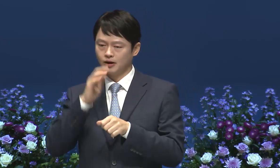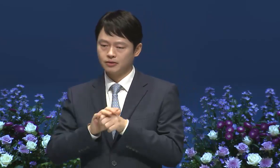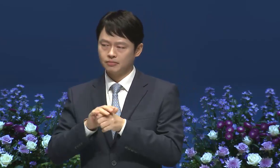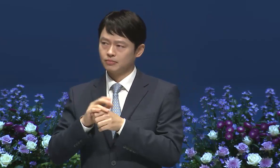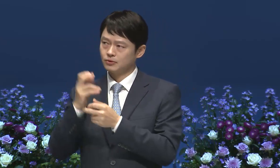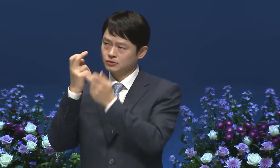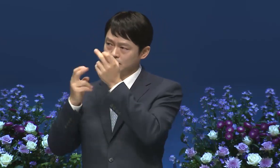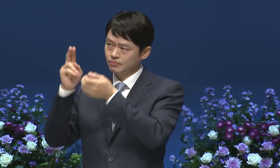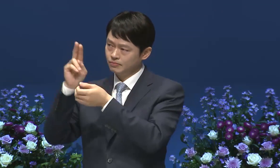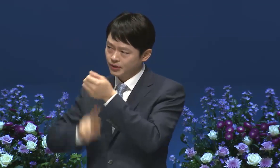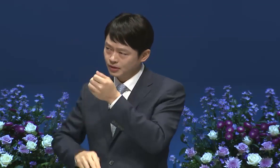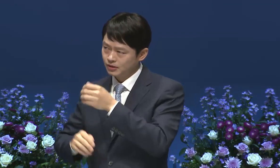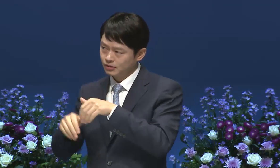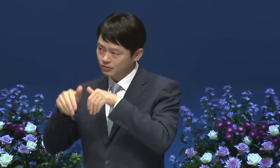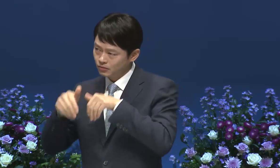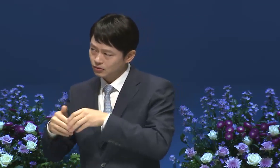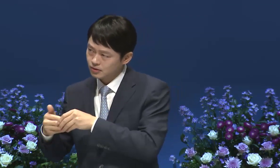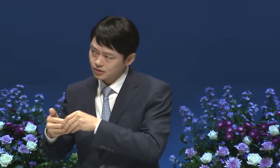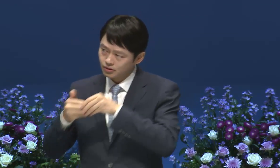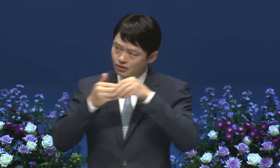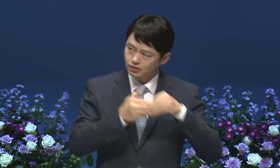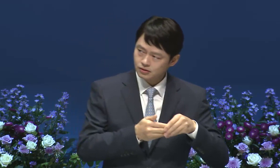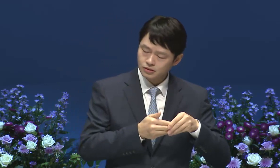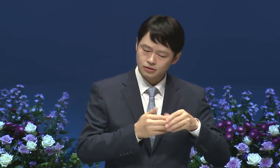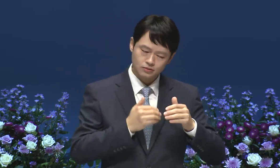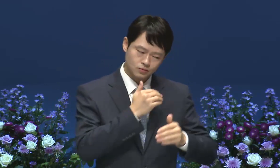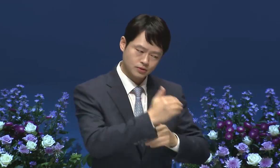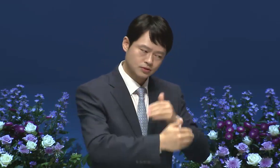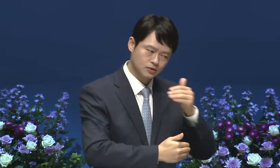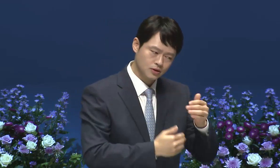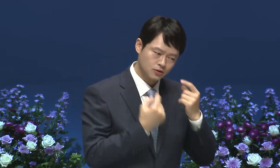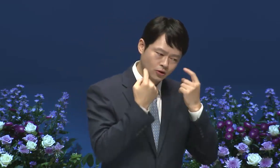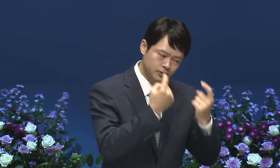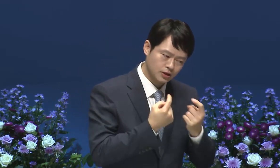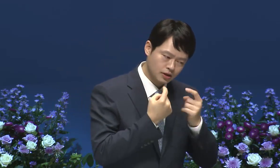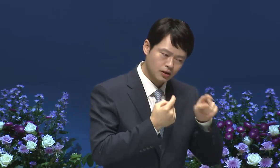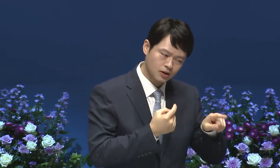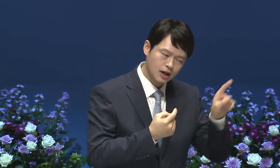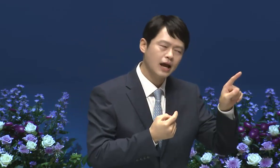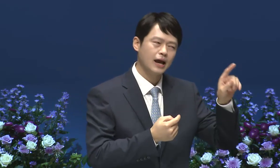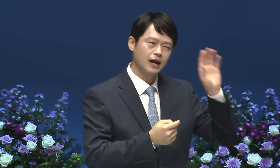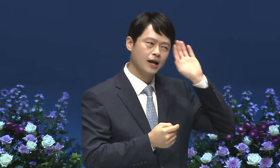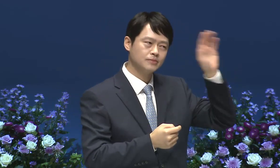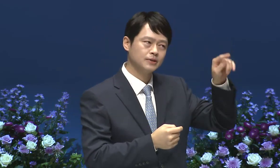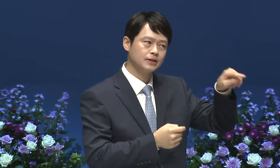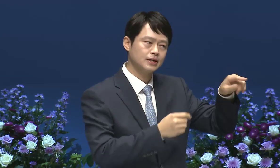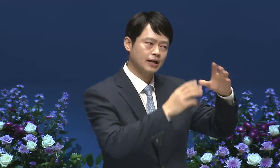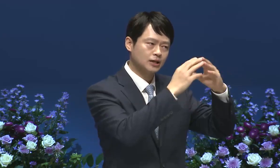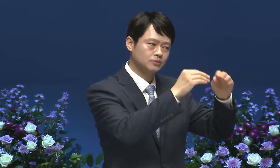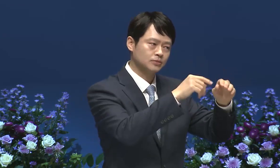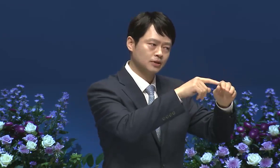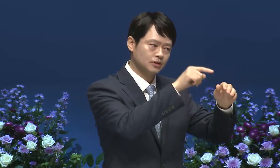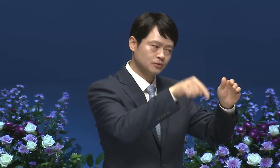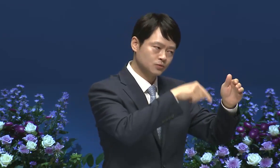요셉은 그 현장에서 형들에게 노예로 팔리고 또 감옥에 갇히고 누명을